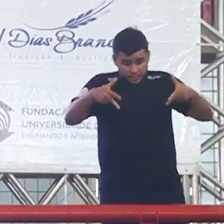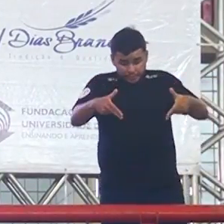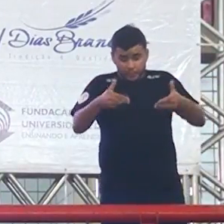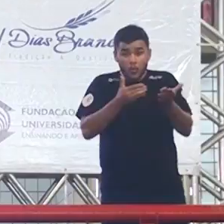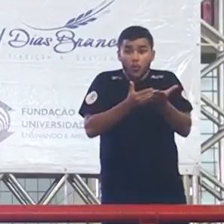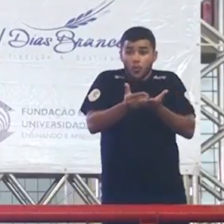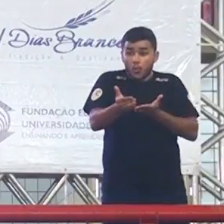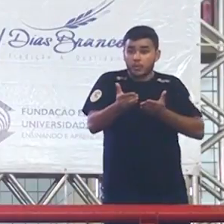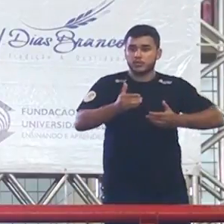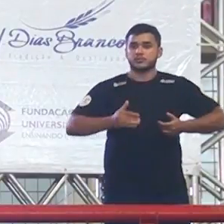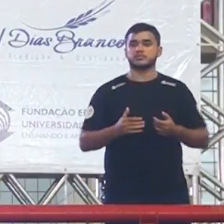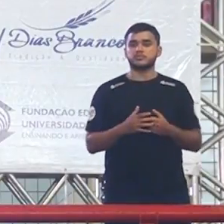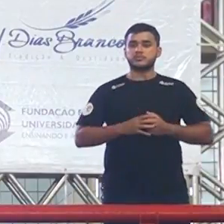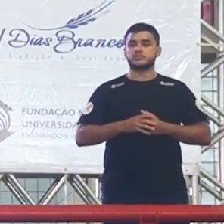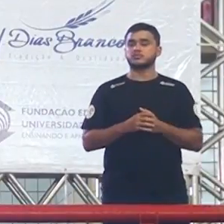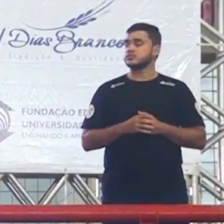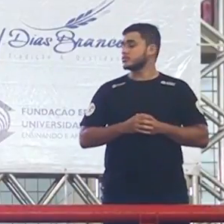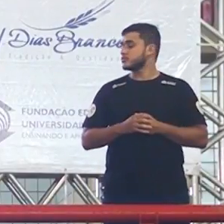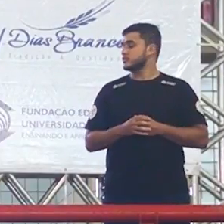encosto,